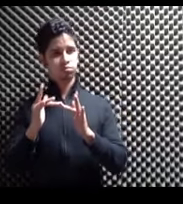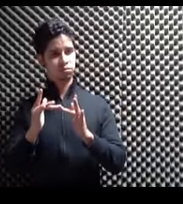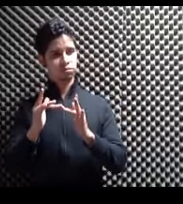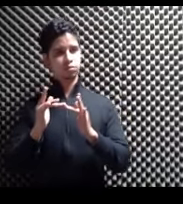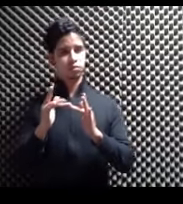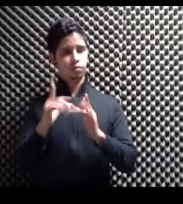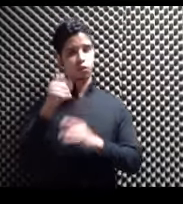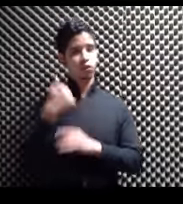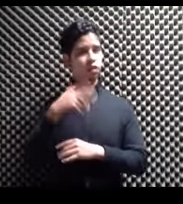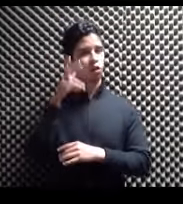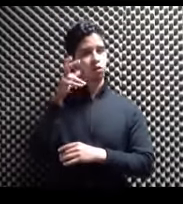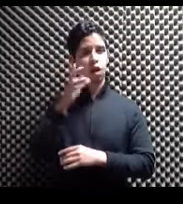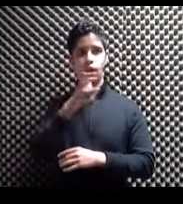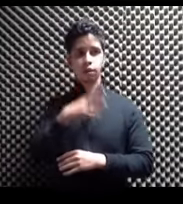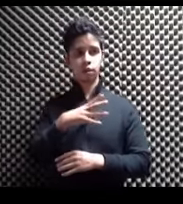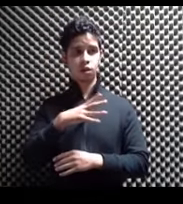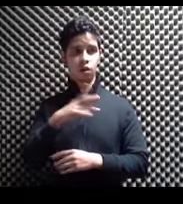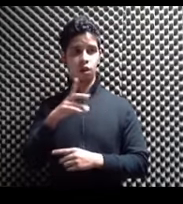río. Que...